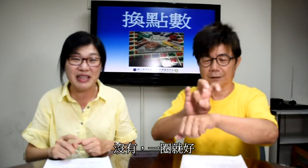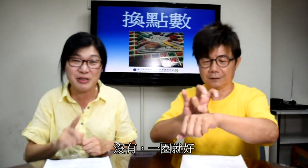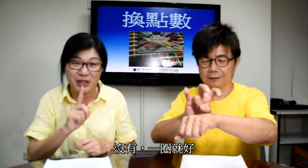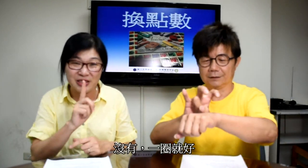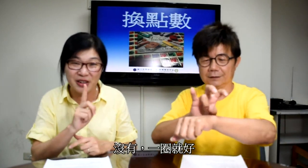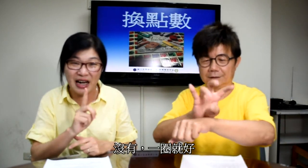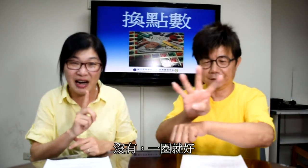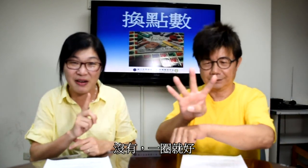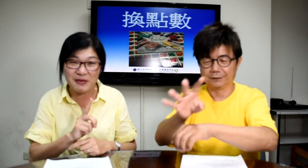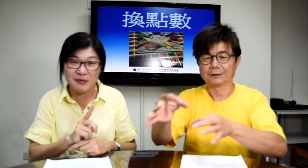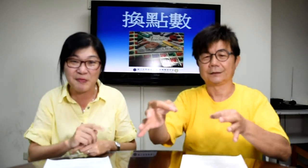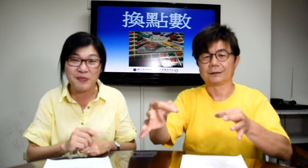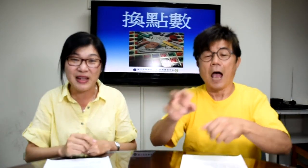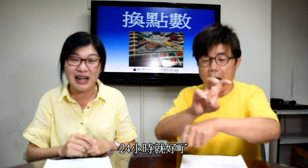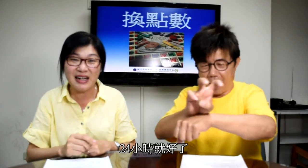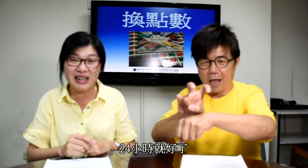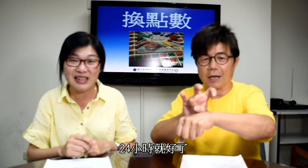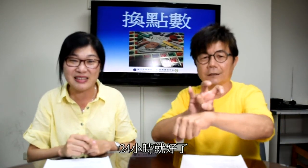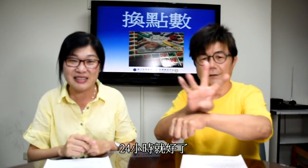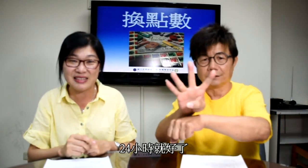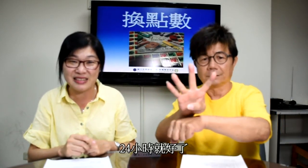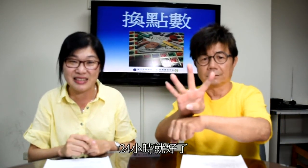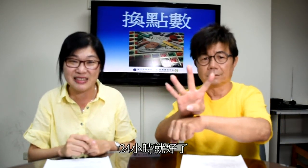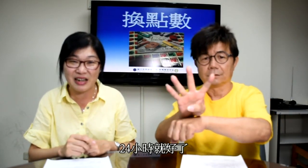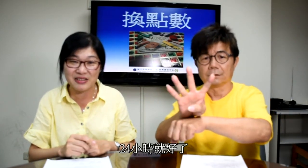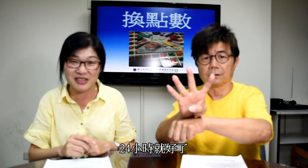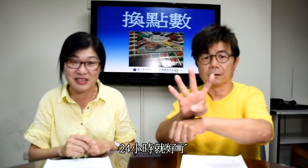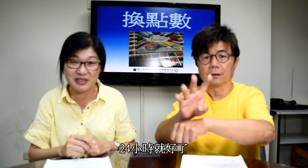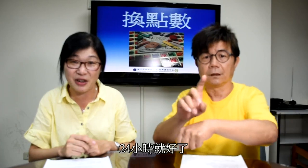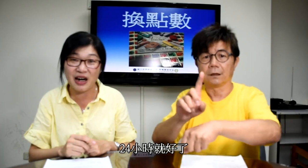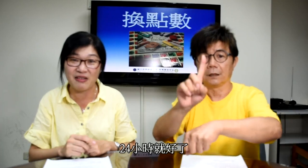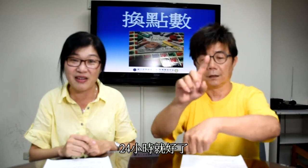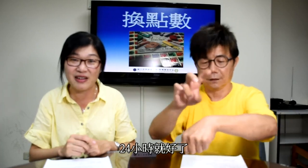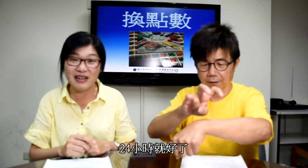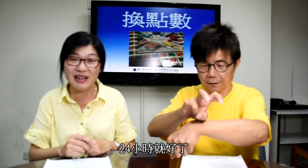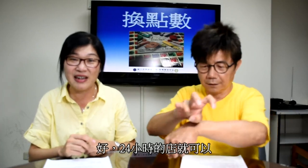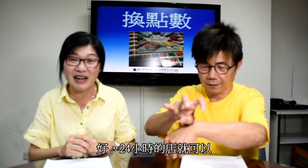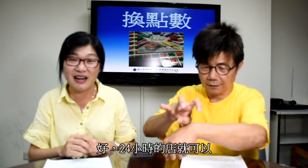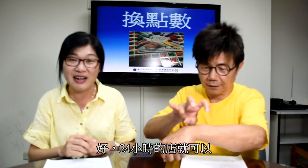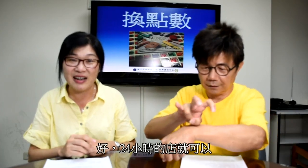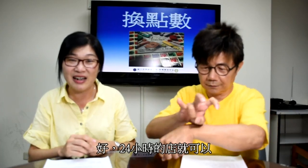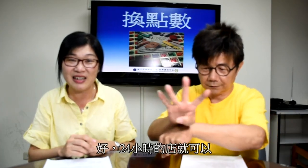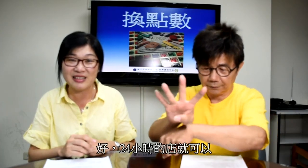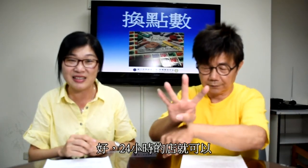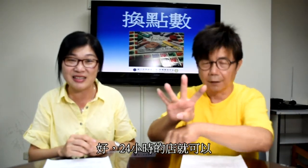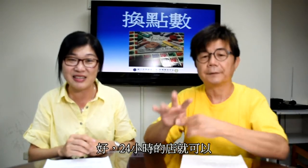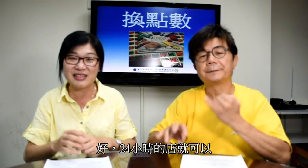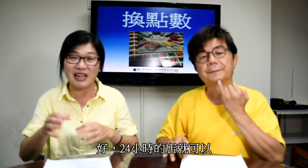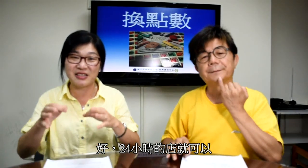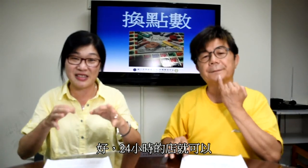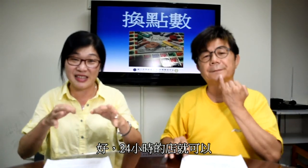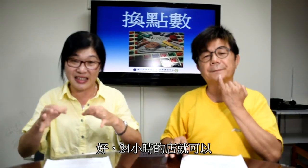圈就好，24小时就好了。好， 24小时的电就